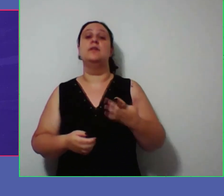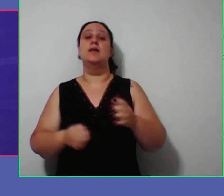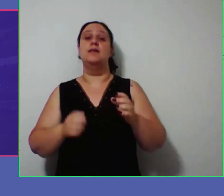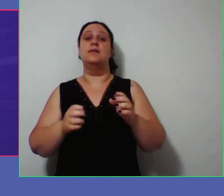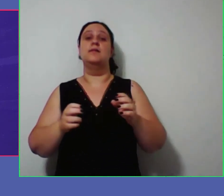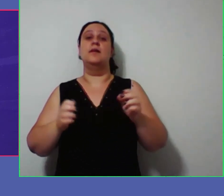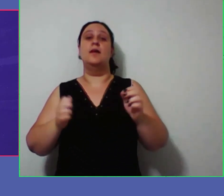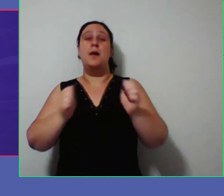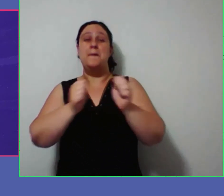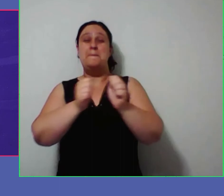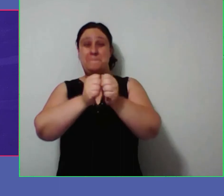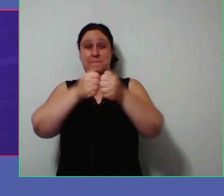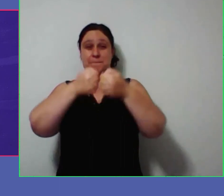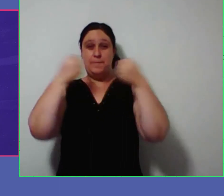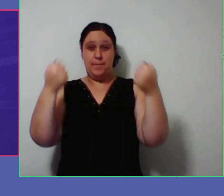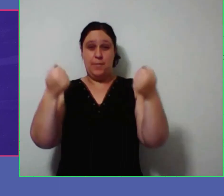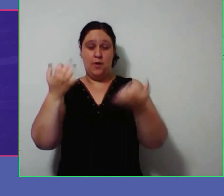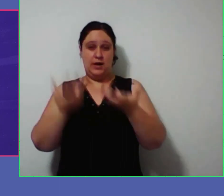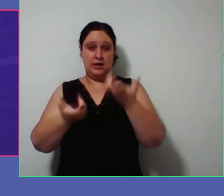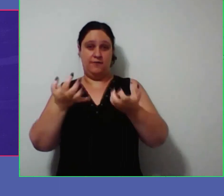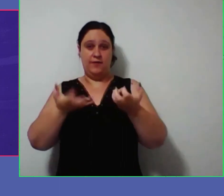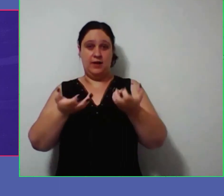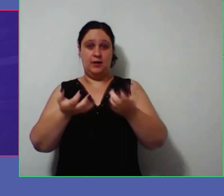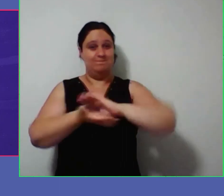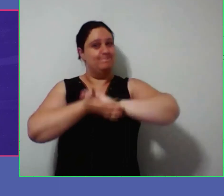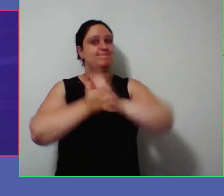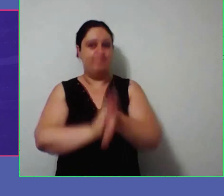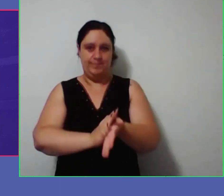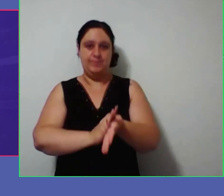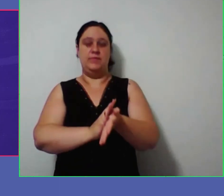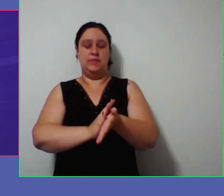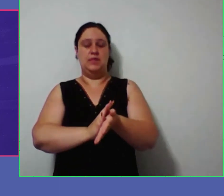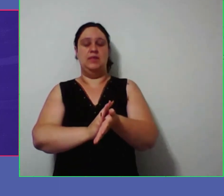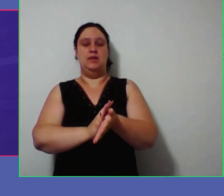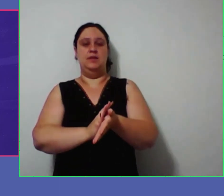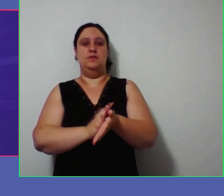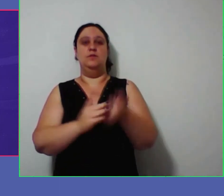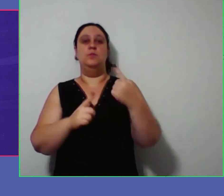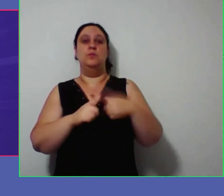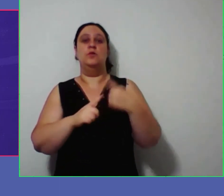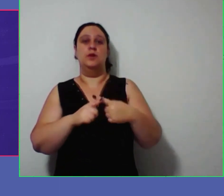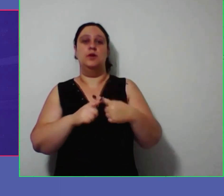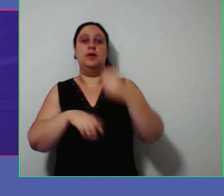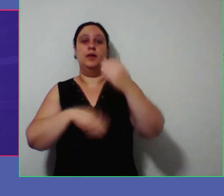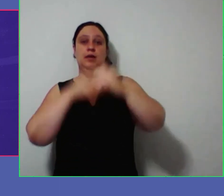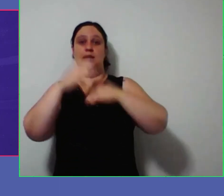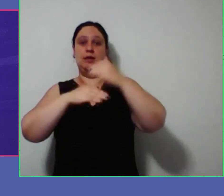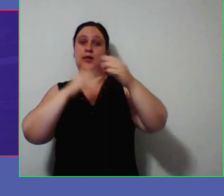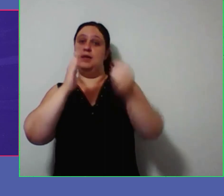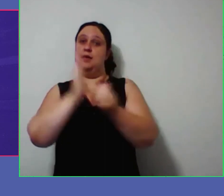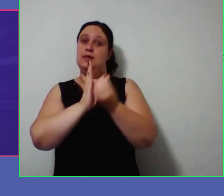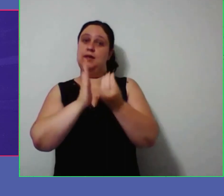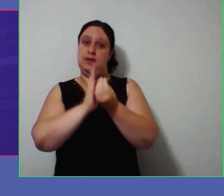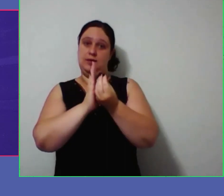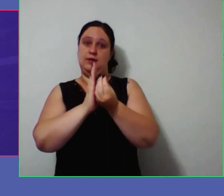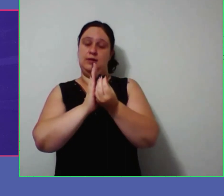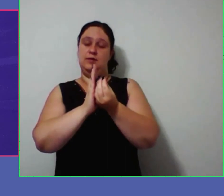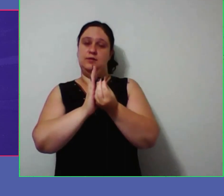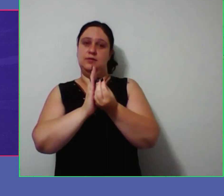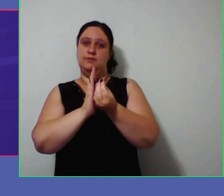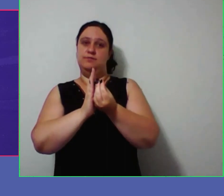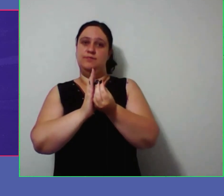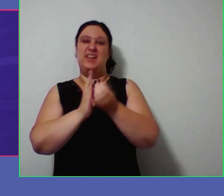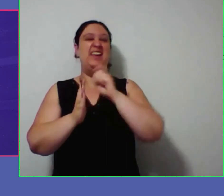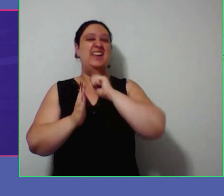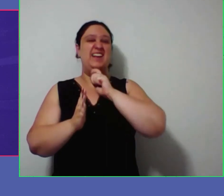derrotadas. Por quê? A igreja edificada, irmãos, não tem quem vença ela. Não, as portas, o poder das